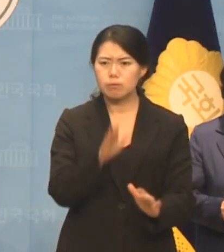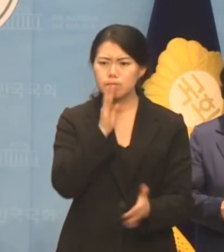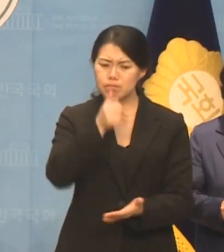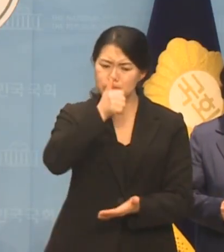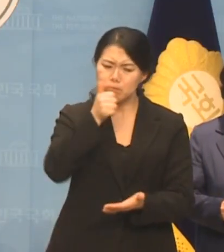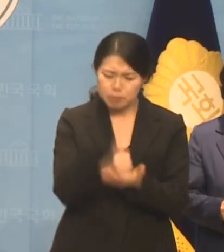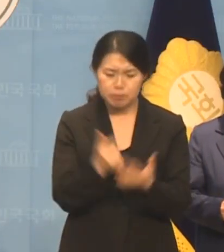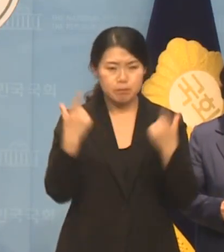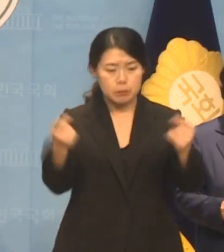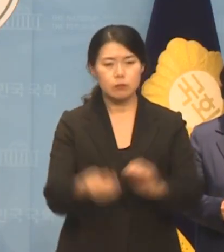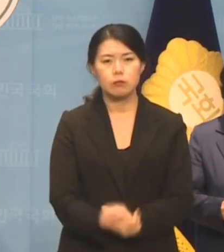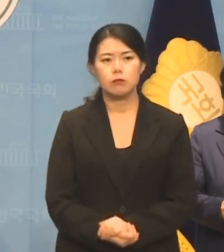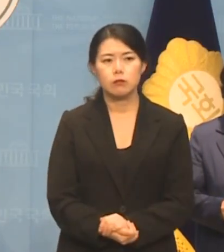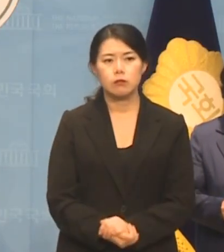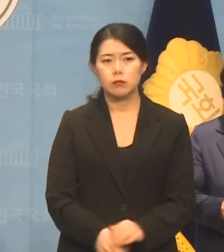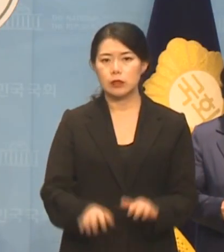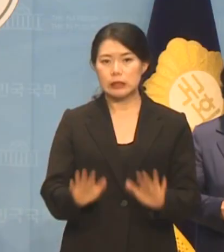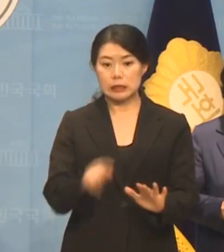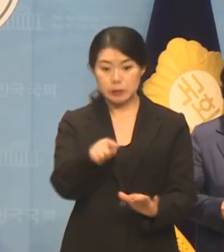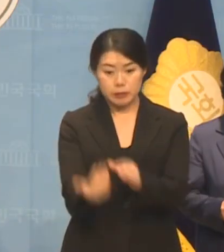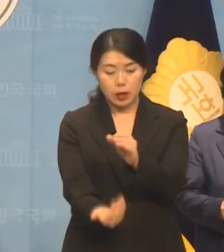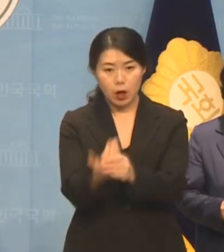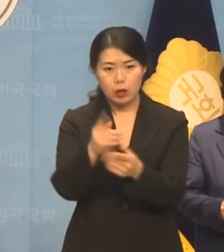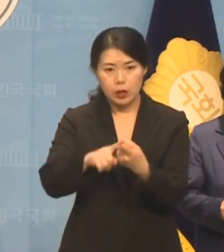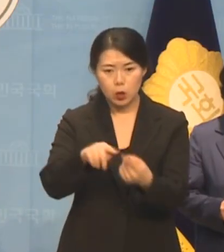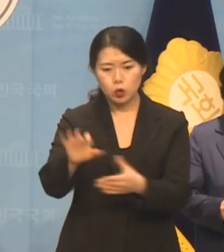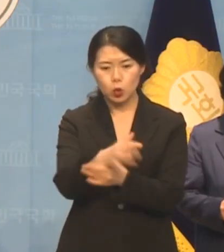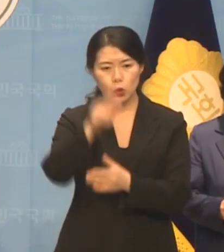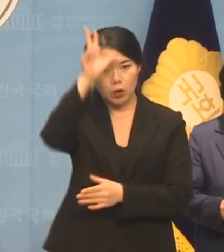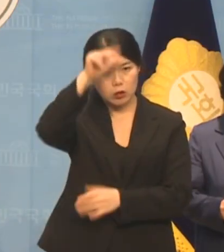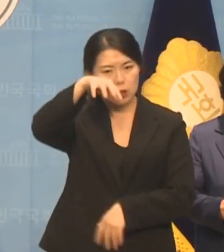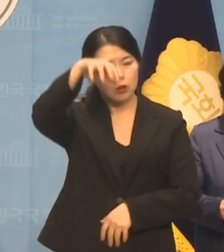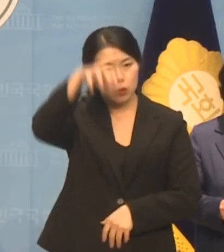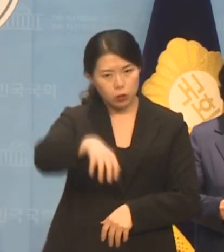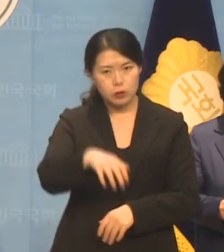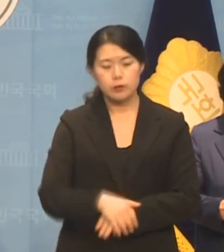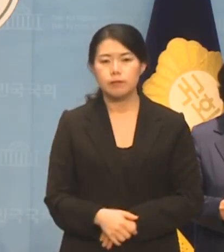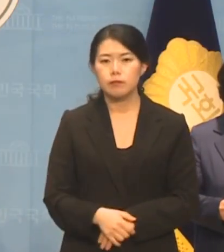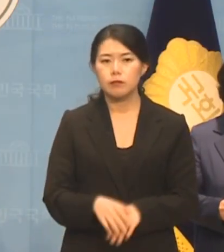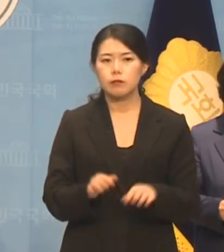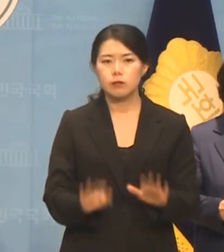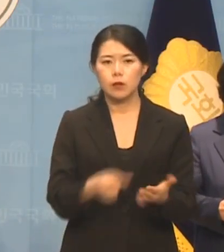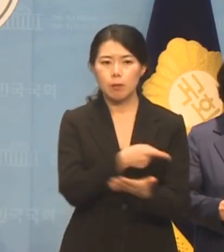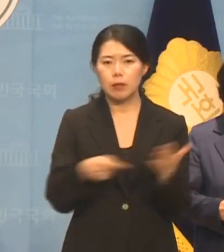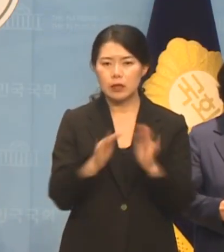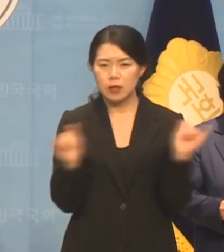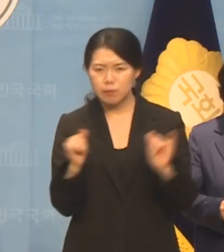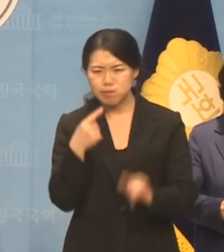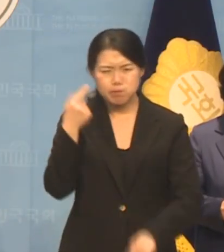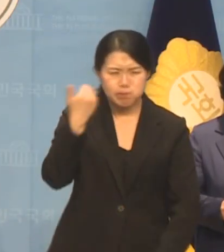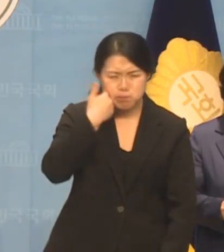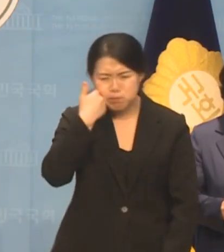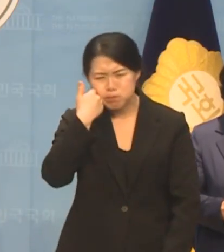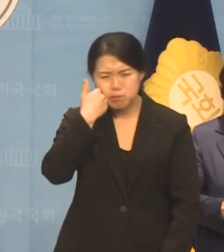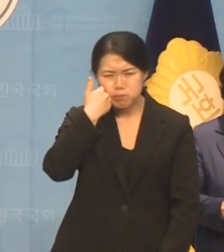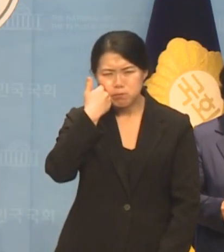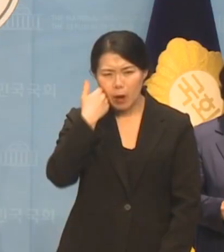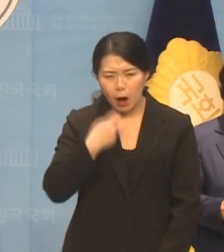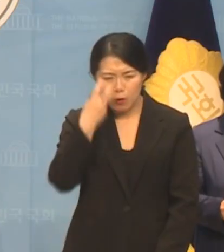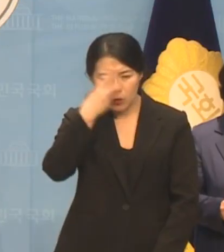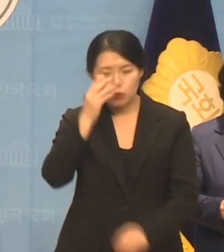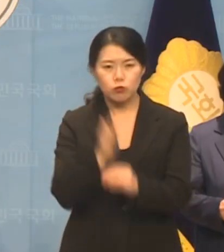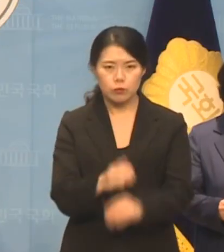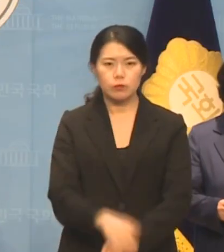중대한 범죄입니다. 현재 해당 사건은 종로 경찰서 형사과를 중심으로 피의자 특정을 위한 수사가 진행